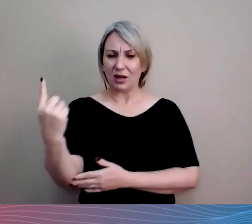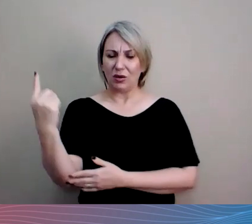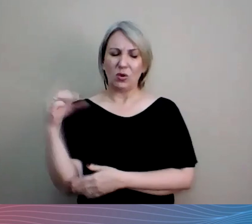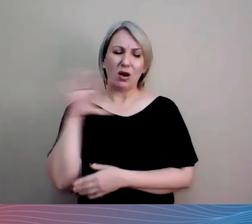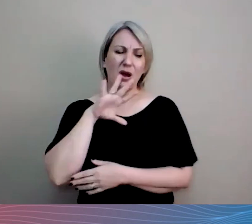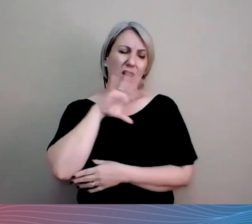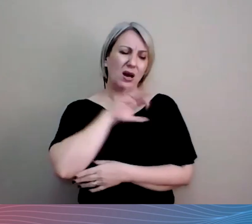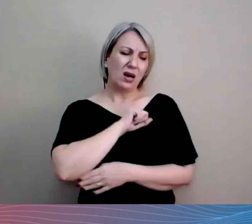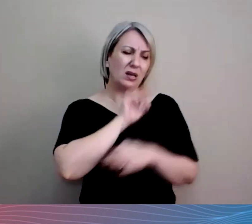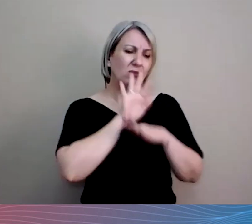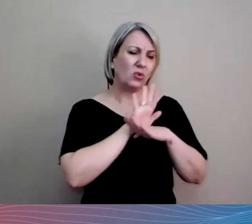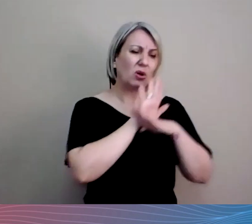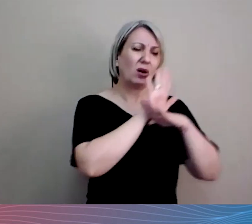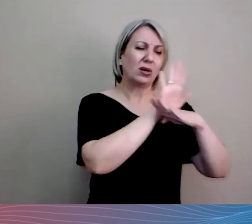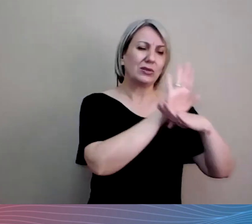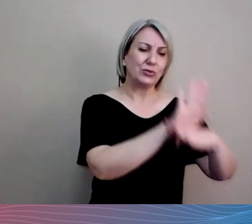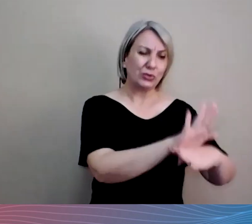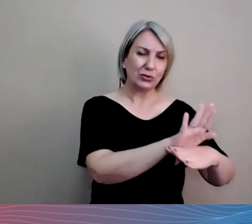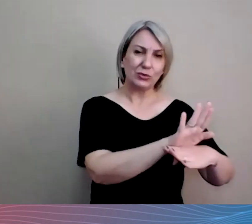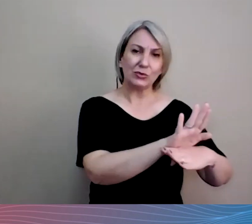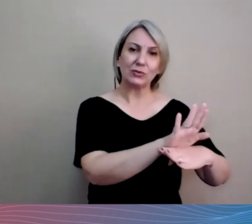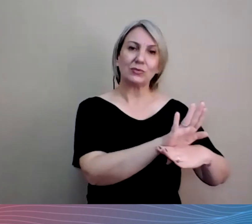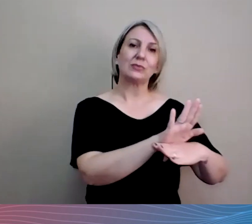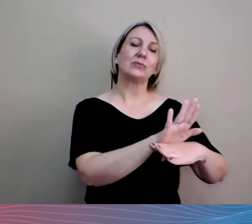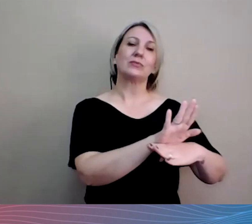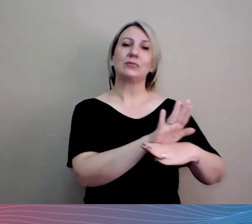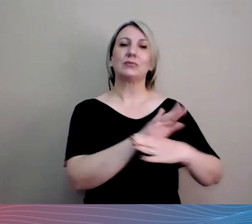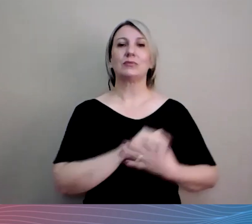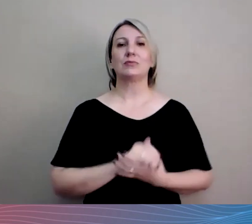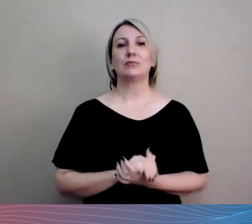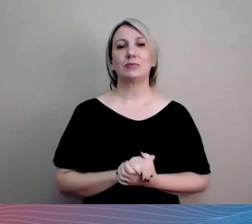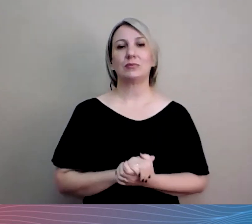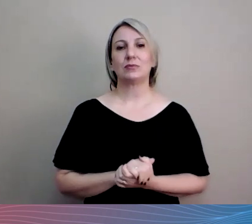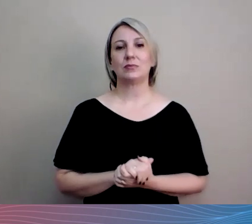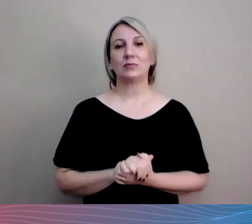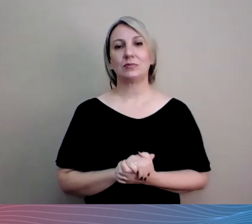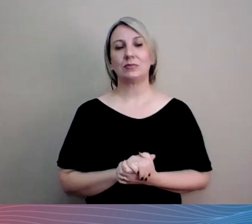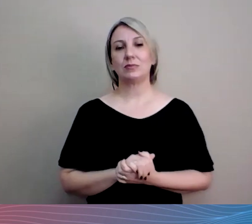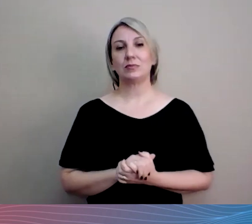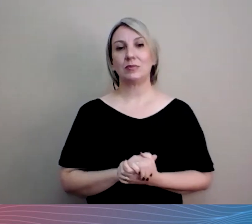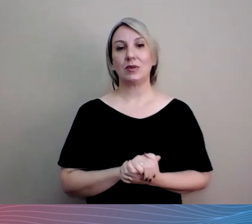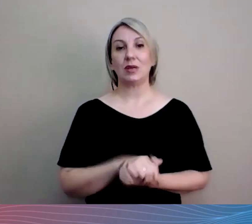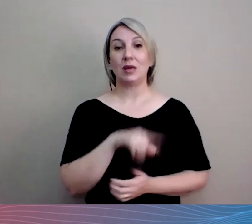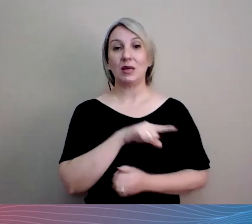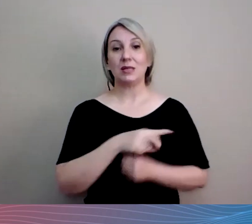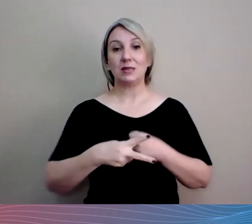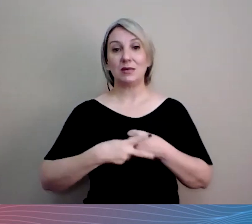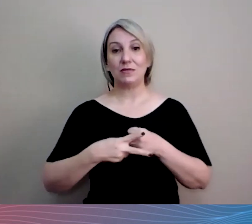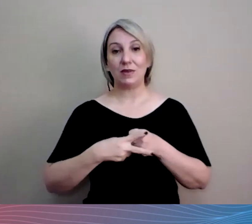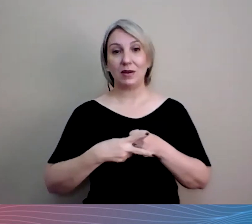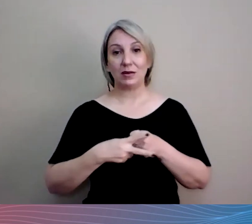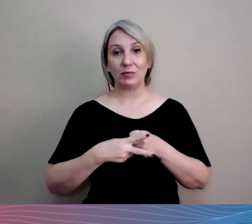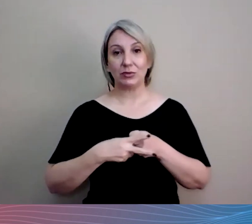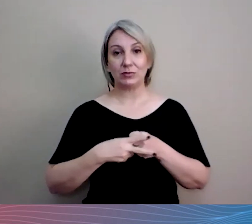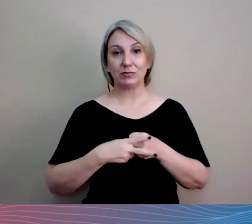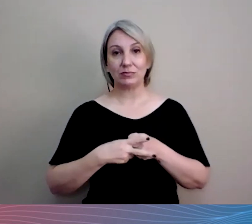significa suportando-vos uns aos outros em amor? Infelizmente, esse verbo em português dá duas conotações.